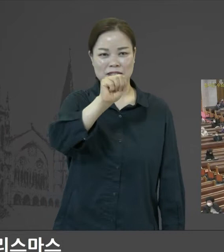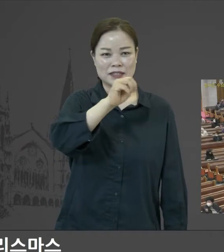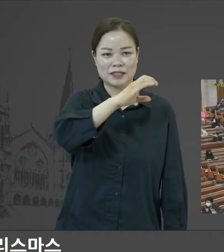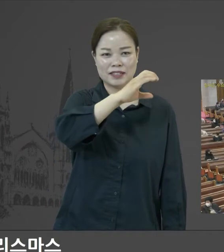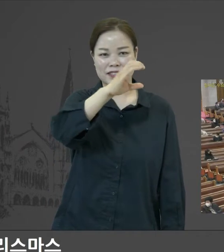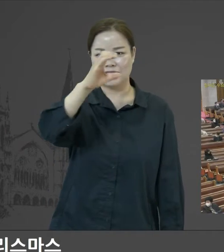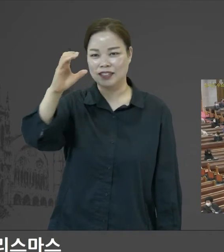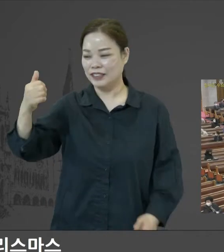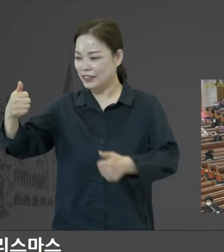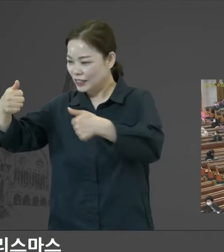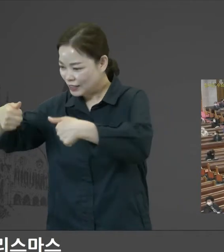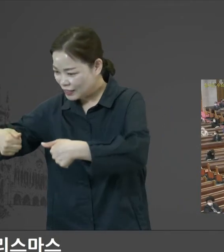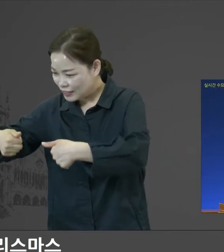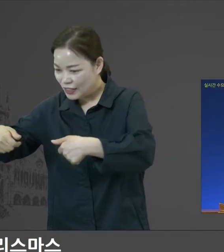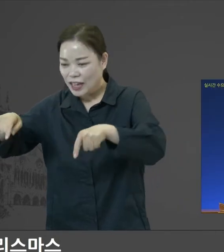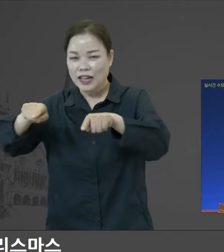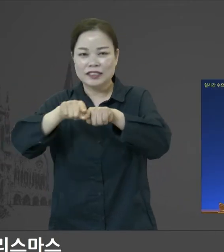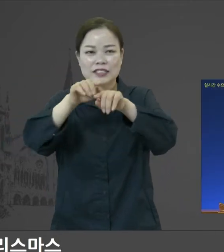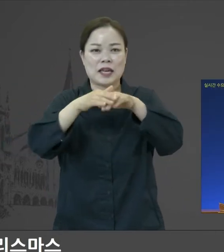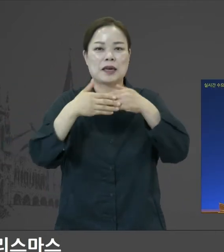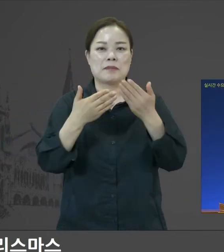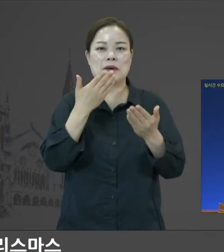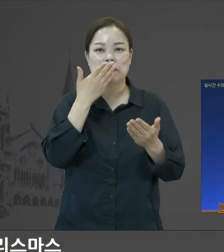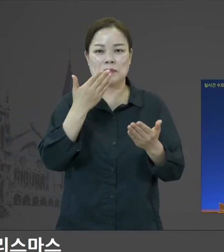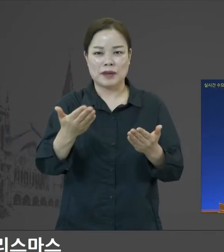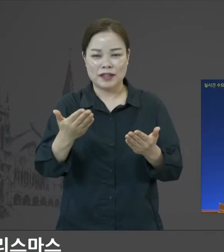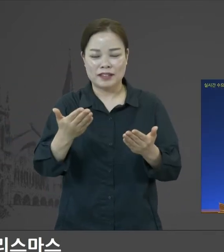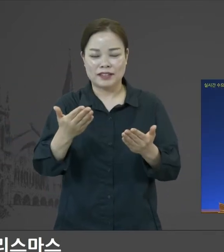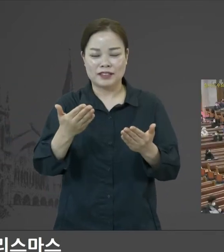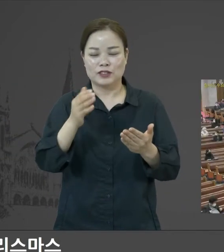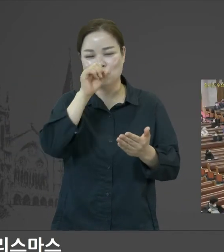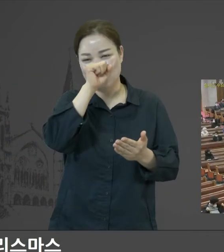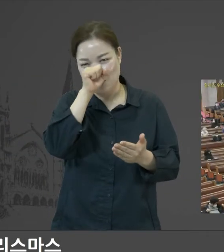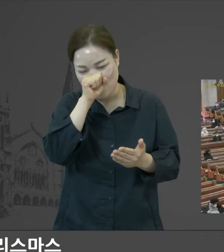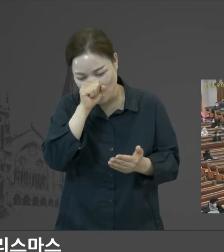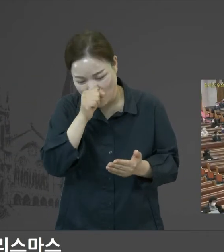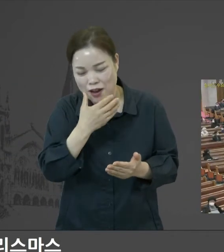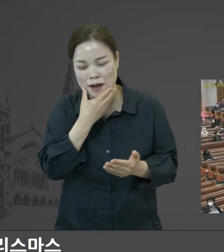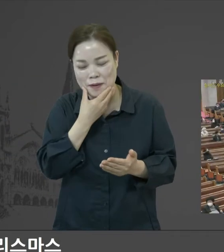한 번 더 인사할까요? 함께 예배할 수 있어서 행복합니다.